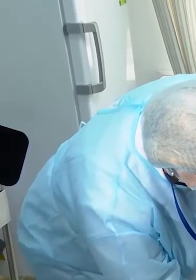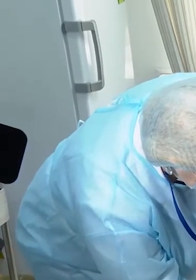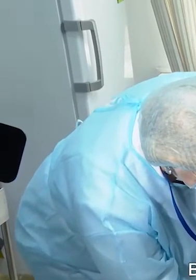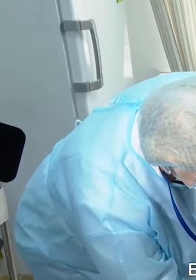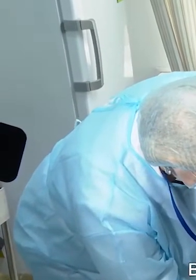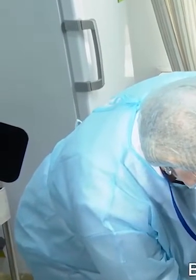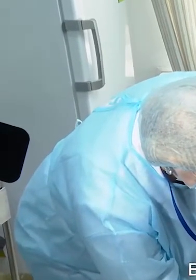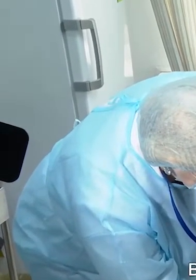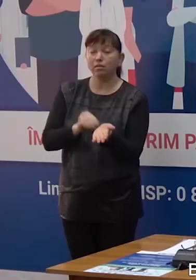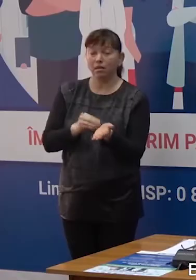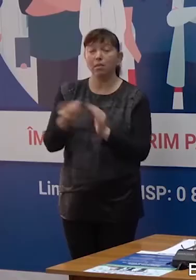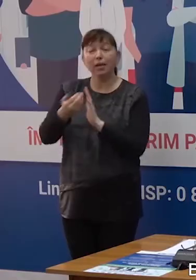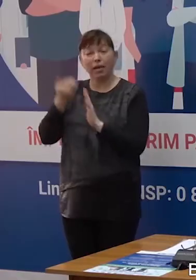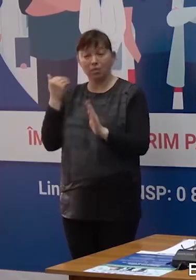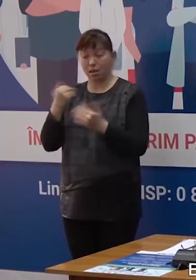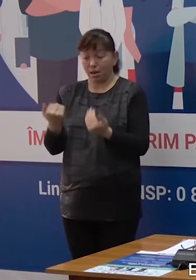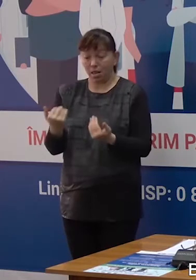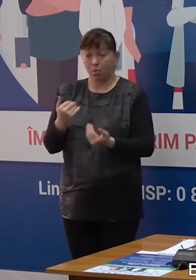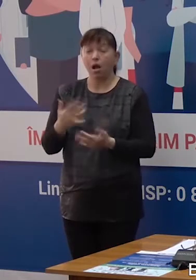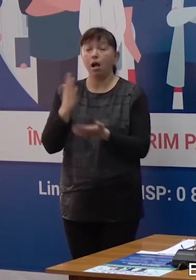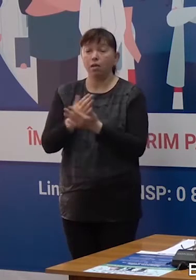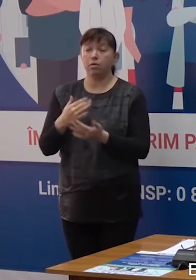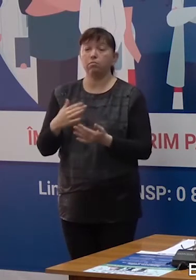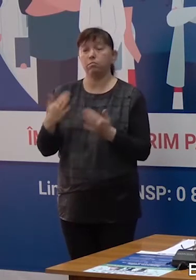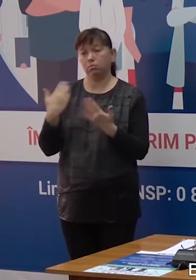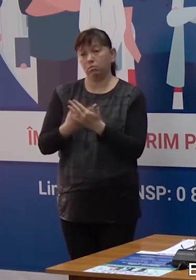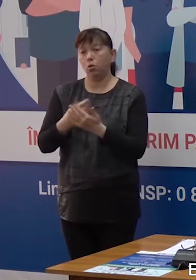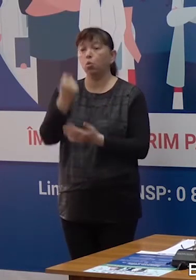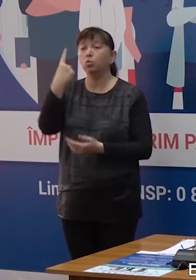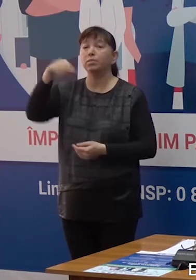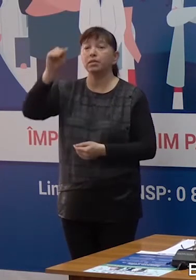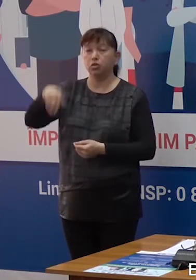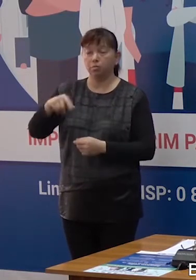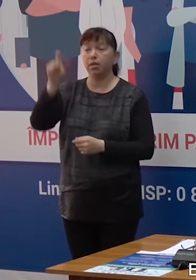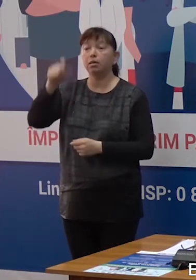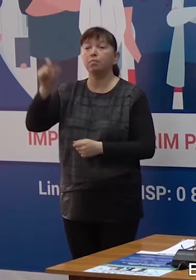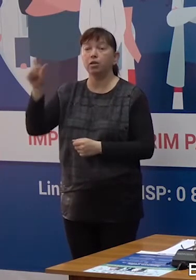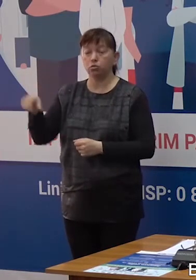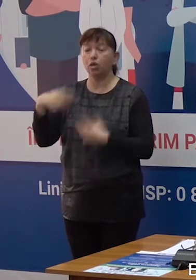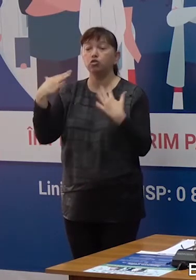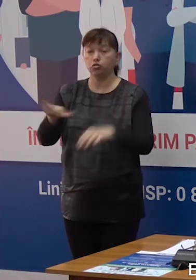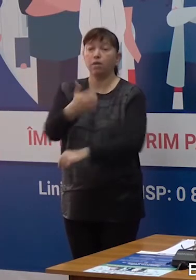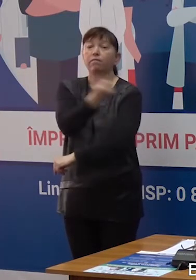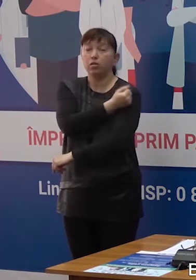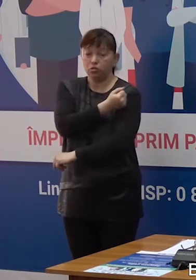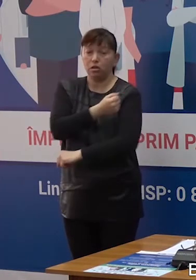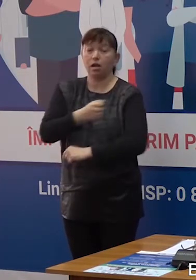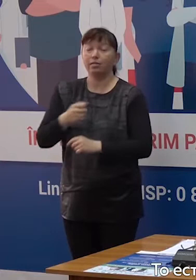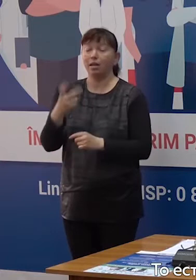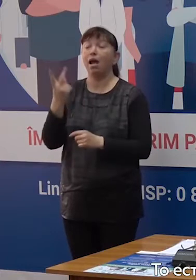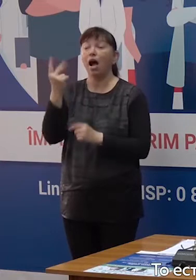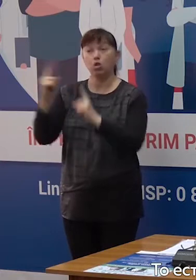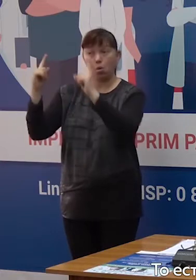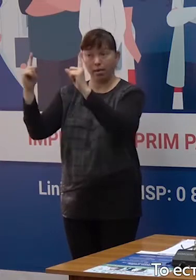заболеваниями. На момент, мы имеем около 11 тысяч человек вакцинате из этапа 2,